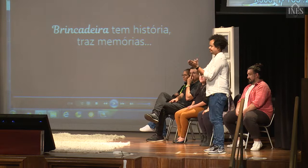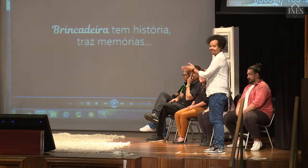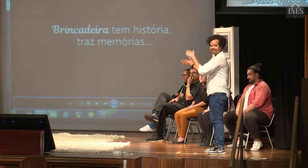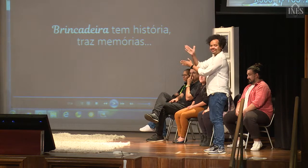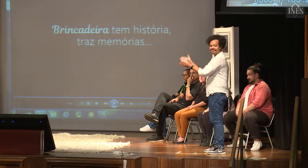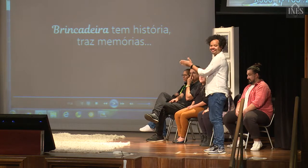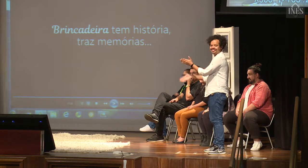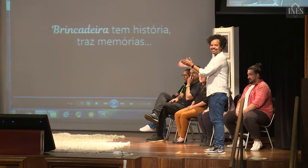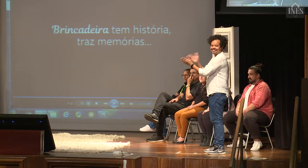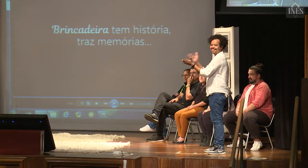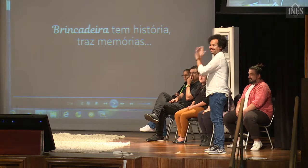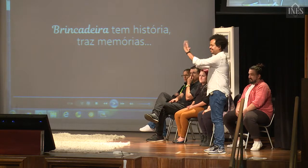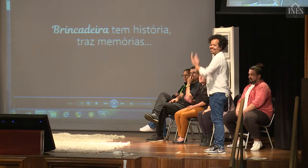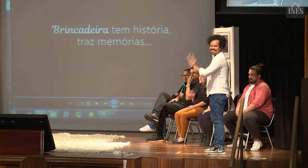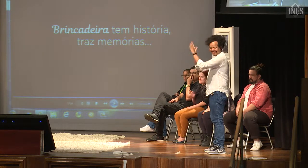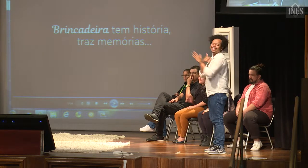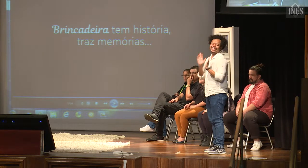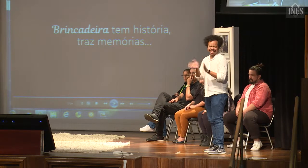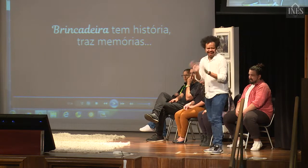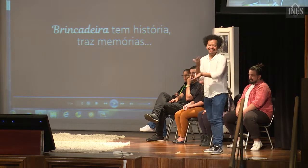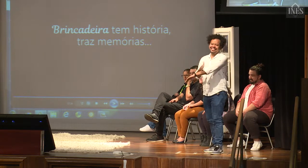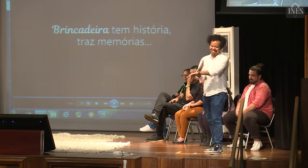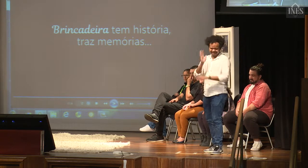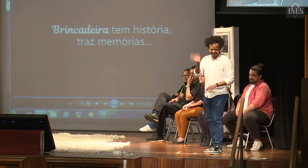também, que é esse do...